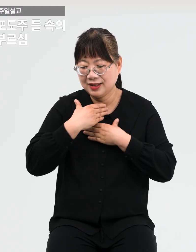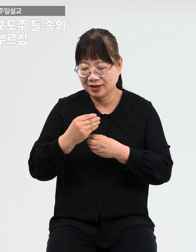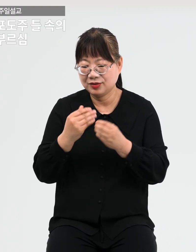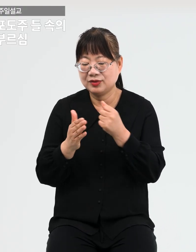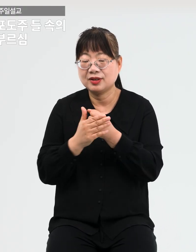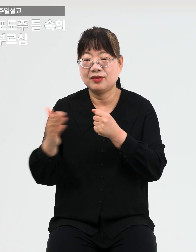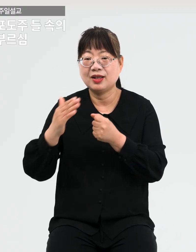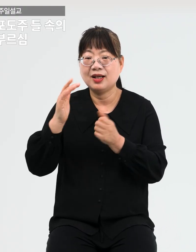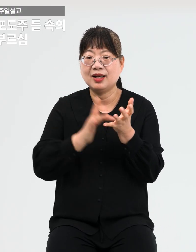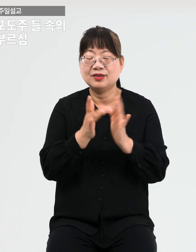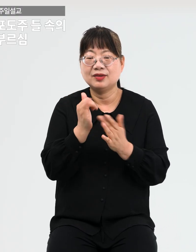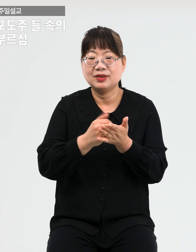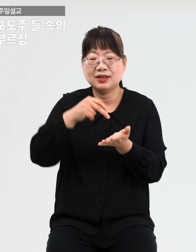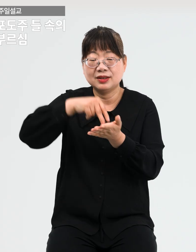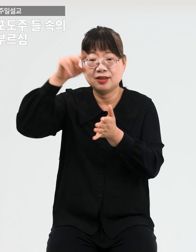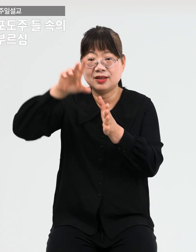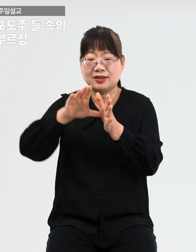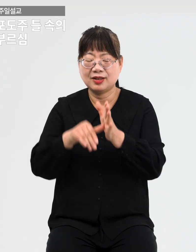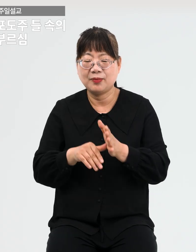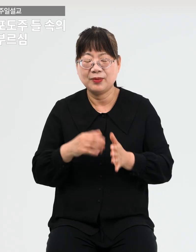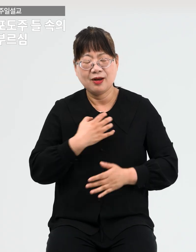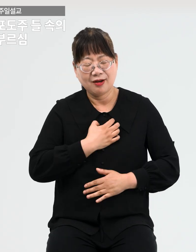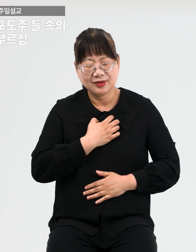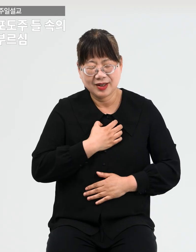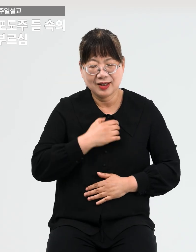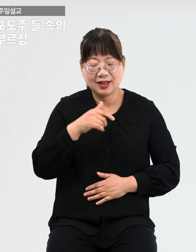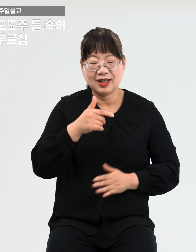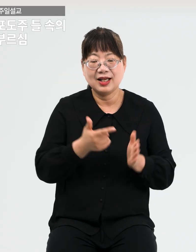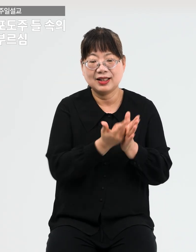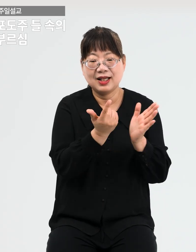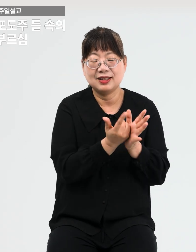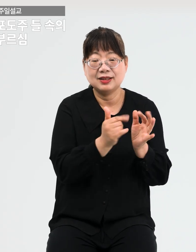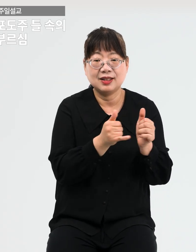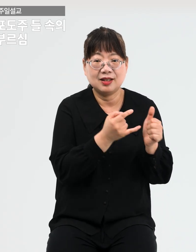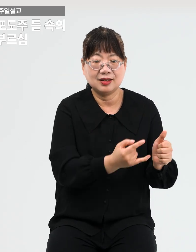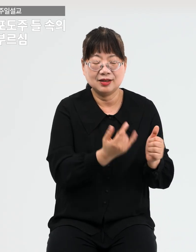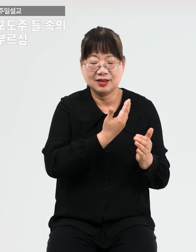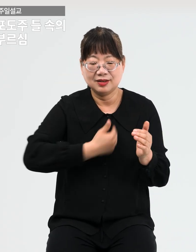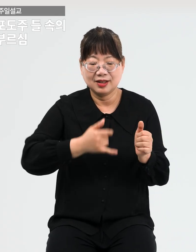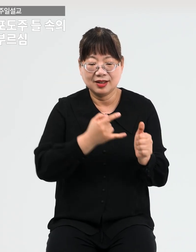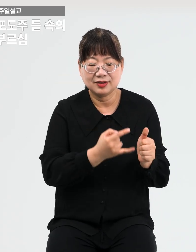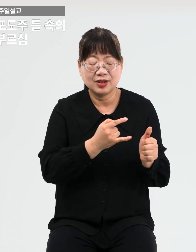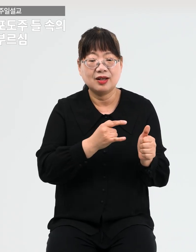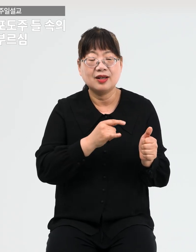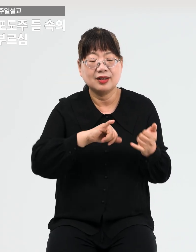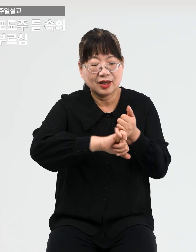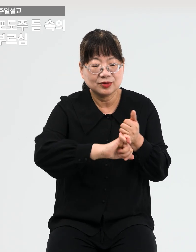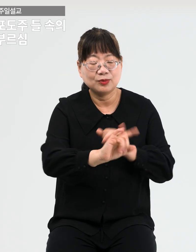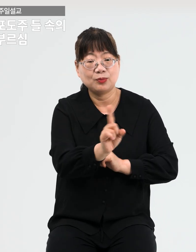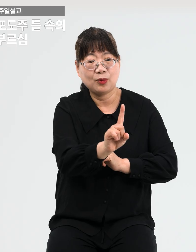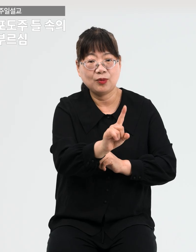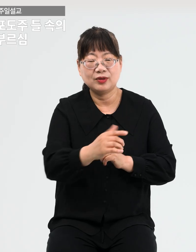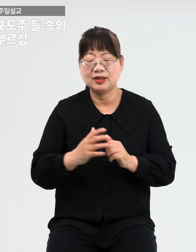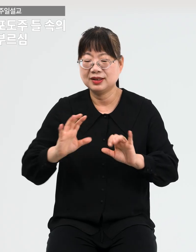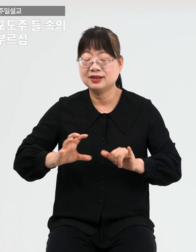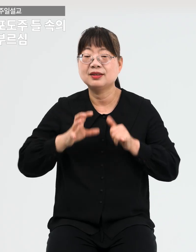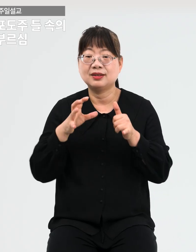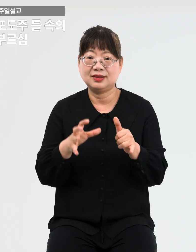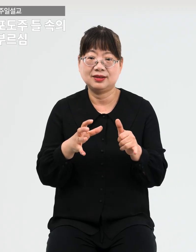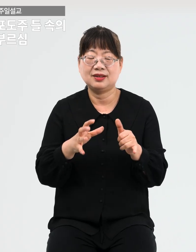예수님도 승천하시면서 불안에 떠는 갈릴리 사람들에게, 제자들에게 뭐라고 약속하셨어요?